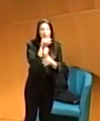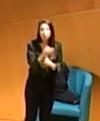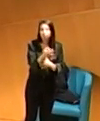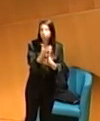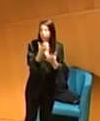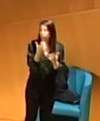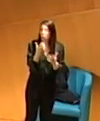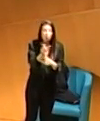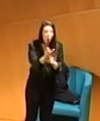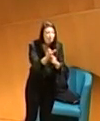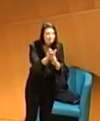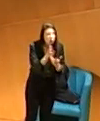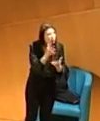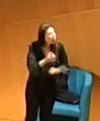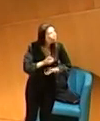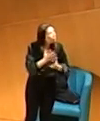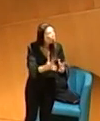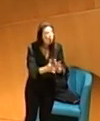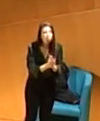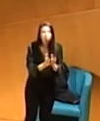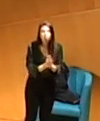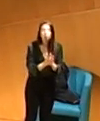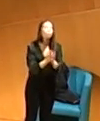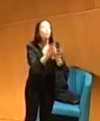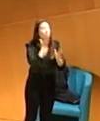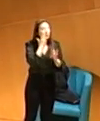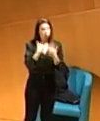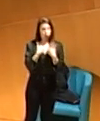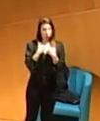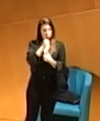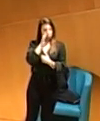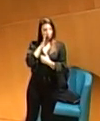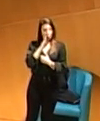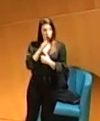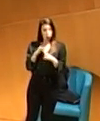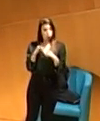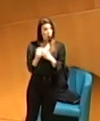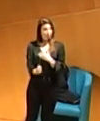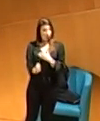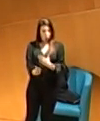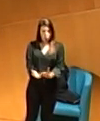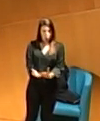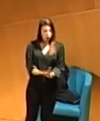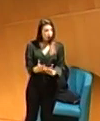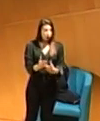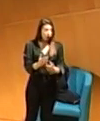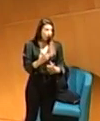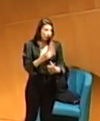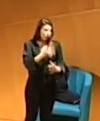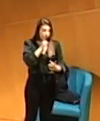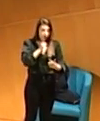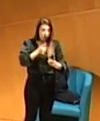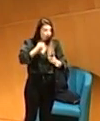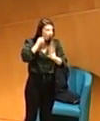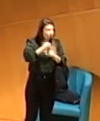contaminer, je ne sais pas quel est le mot, mais quand on est parent d'un jeune enfant, et moi je l'ai été, on se bat. On se